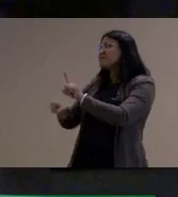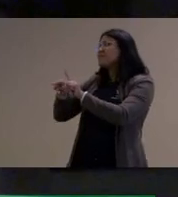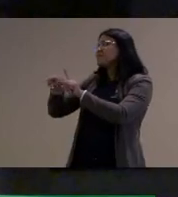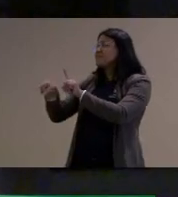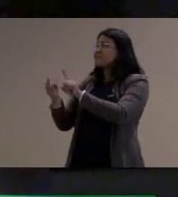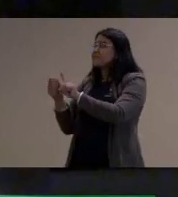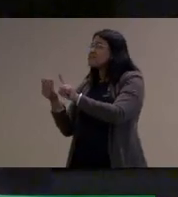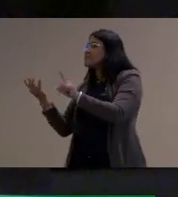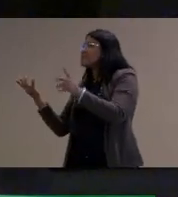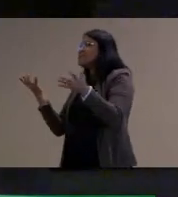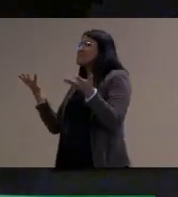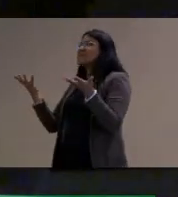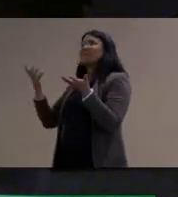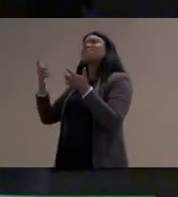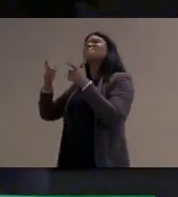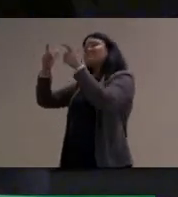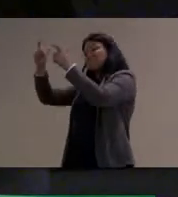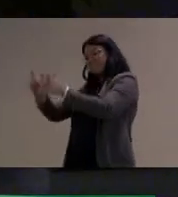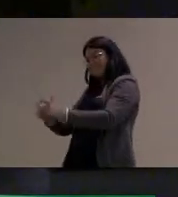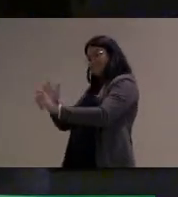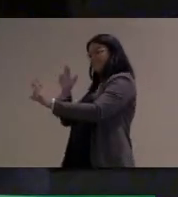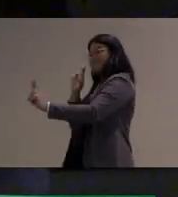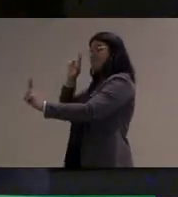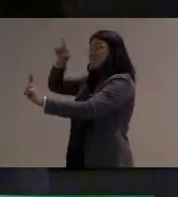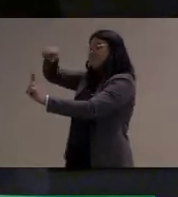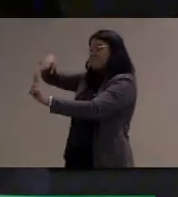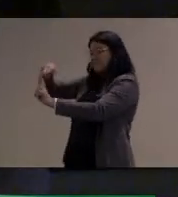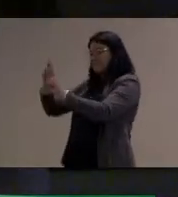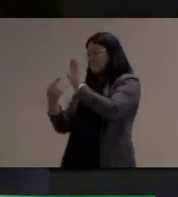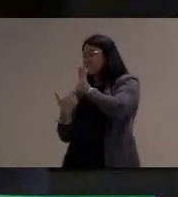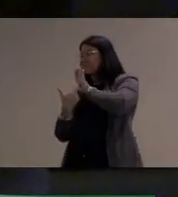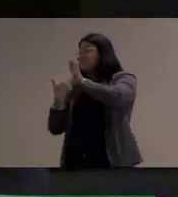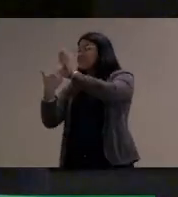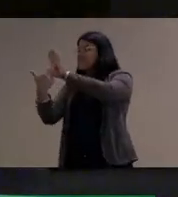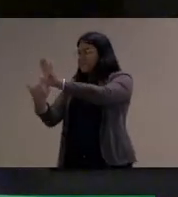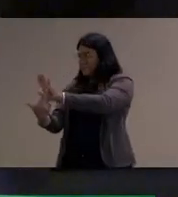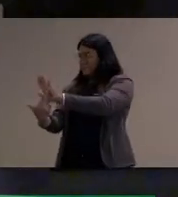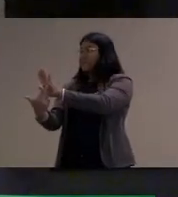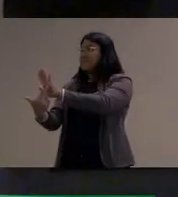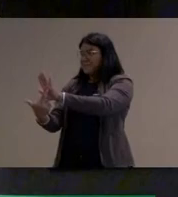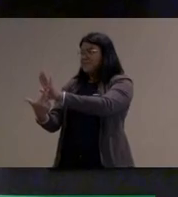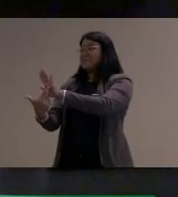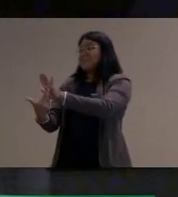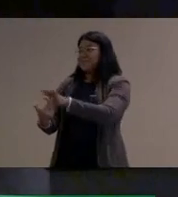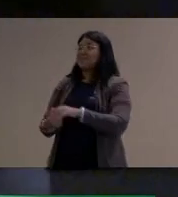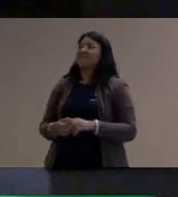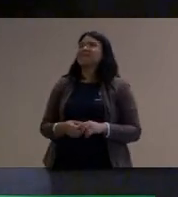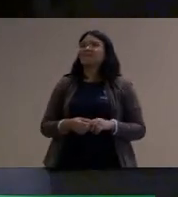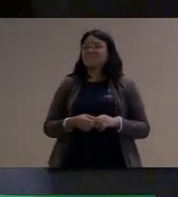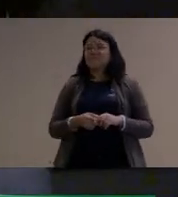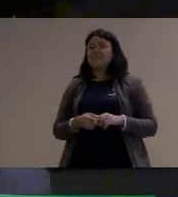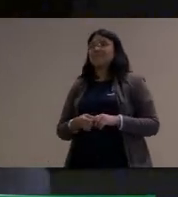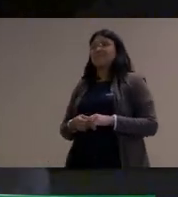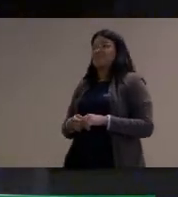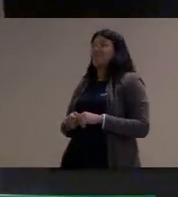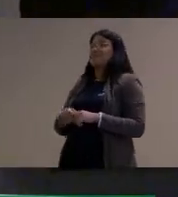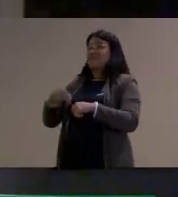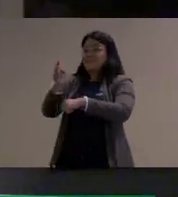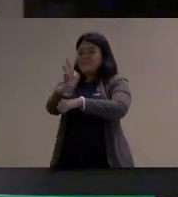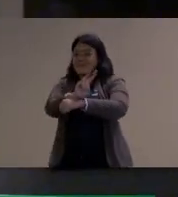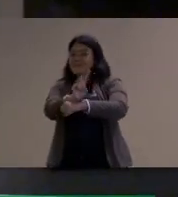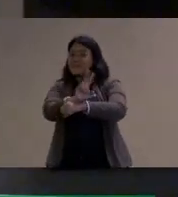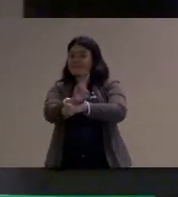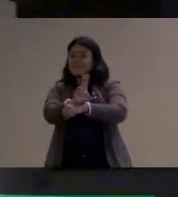diretora nosso lugar mais alto pode ser mais alta supervisora